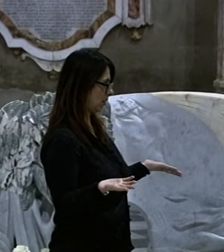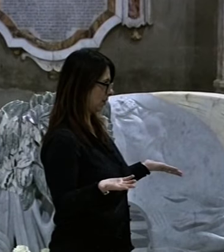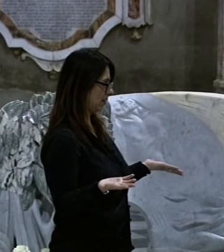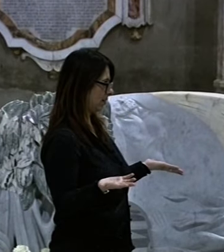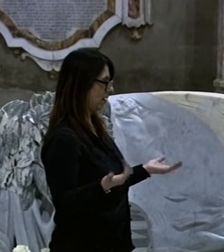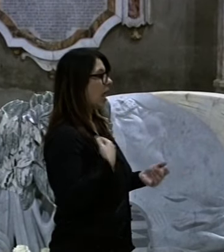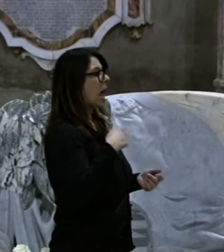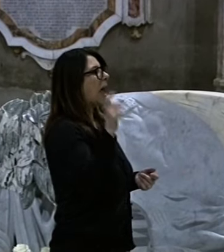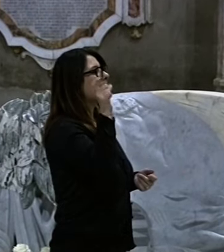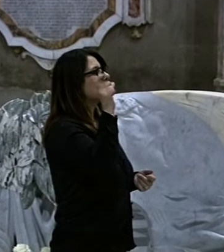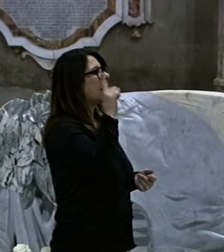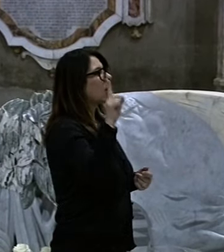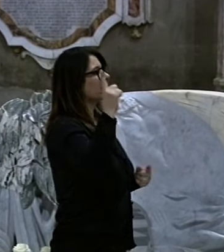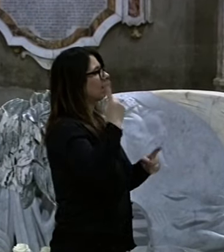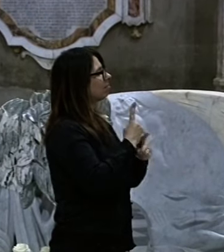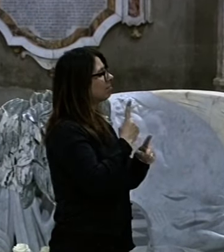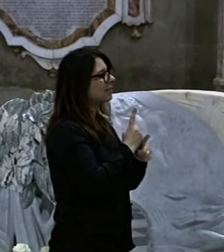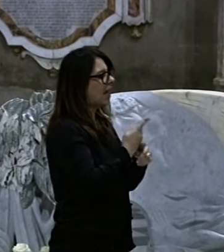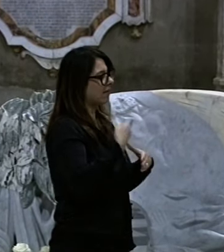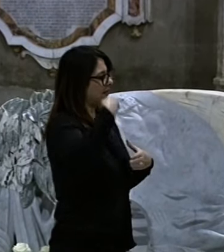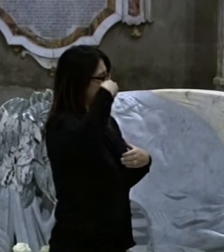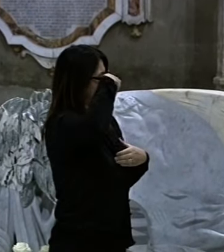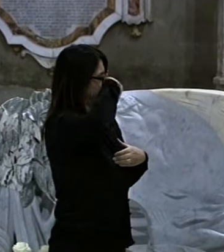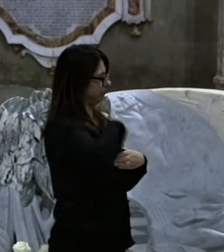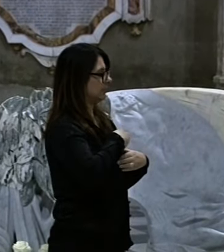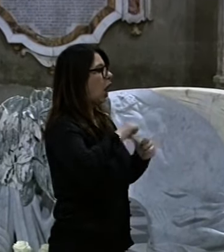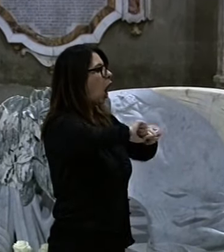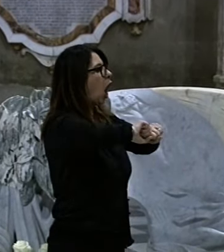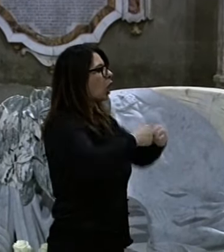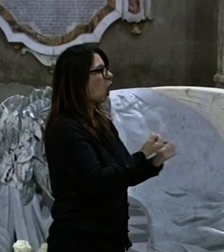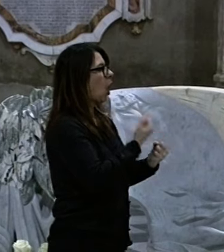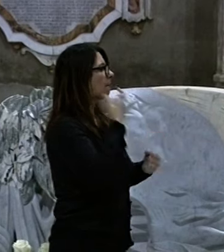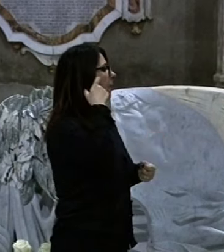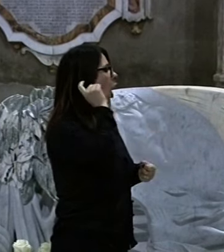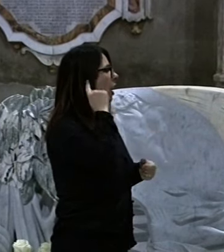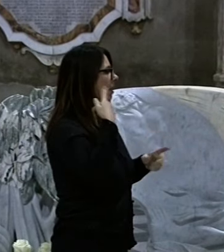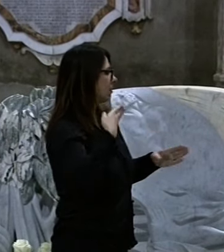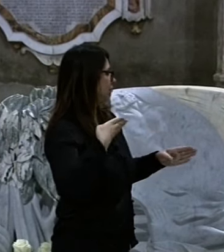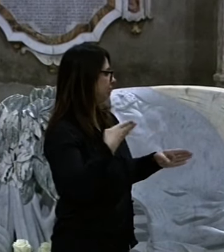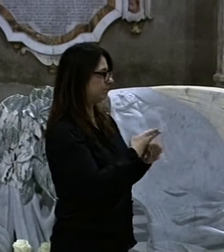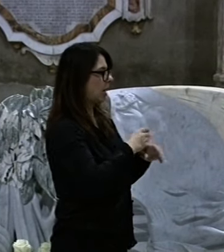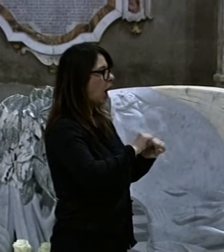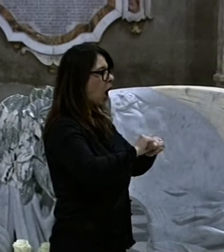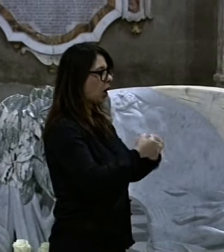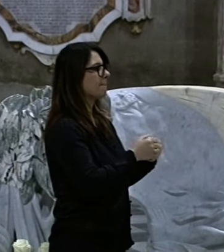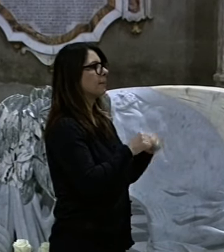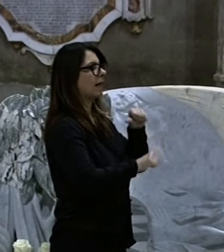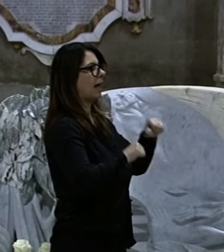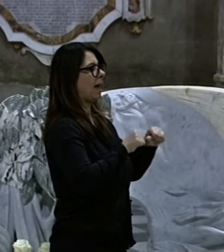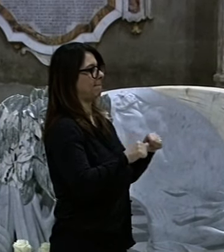Dio deve entrare, spaccare il timpano e entrare nel cuore, cambiarci davvero,